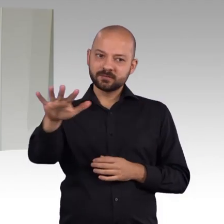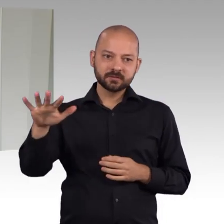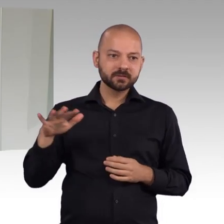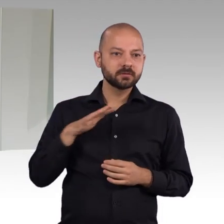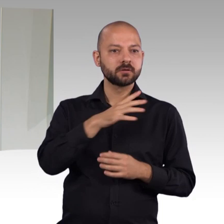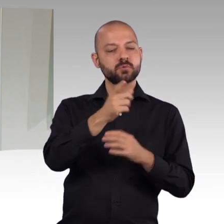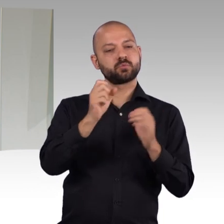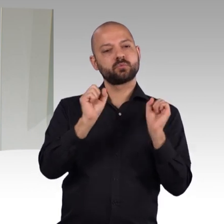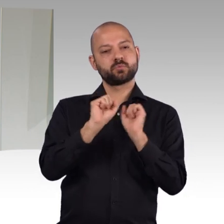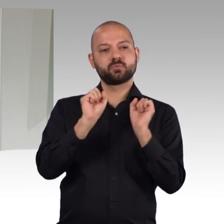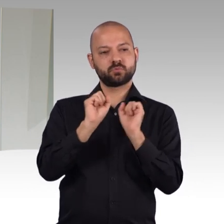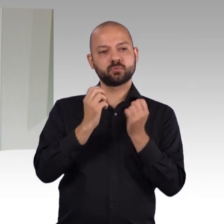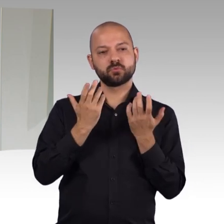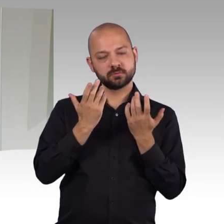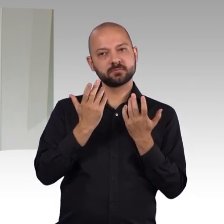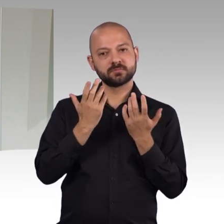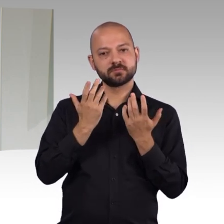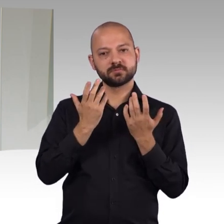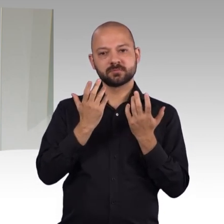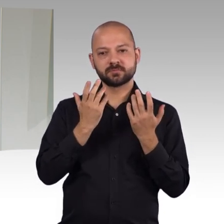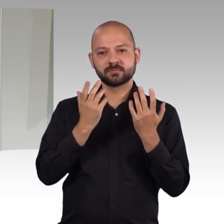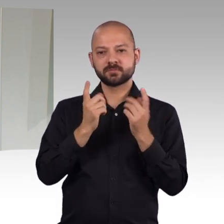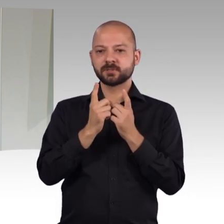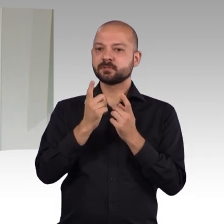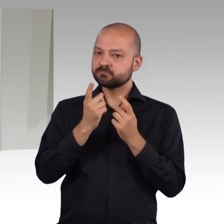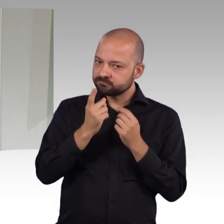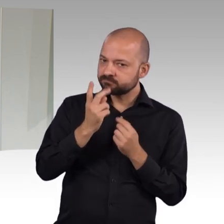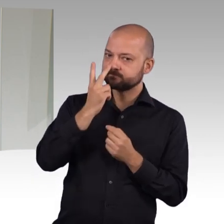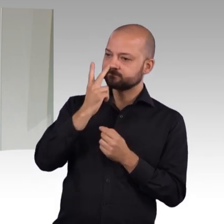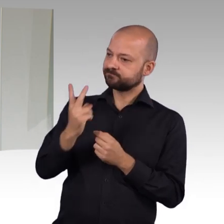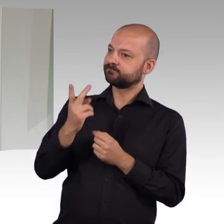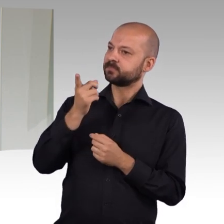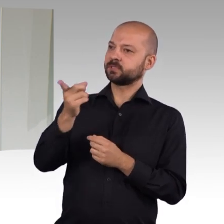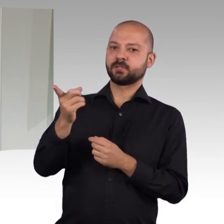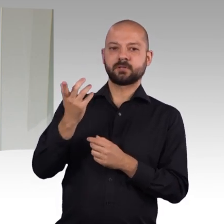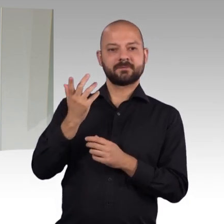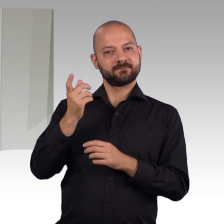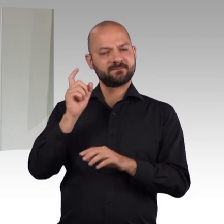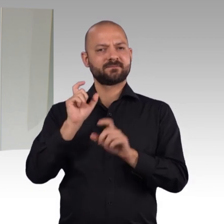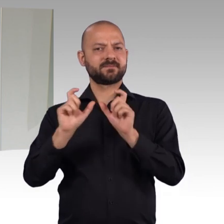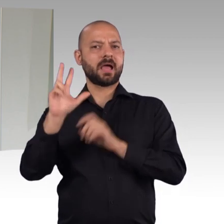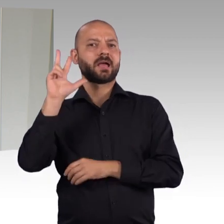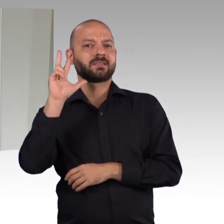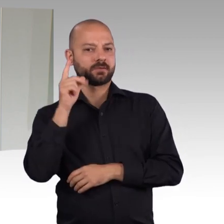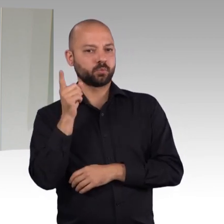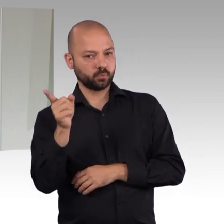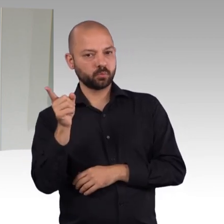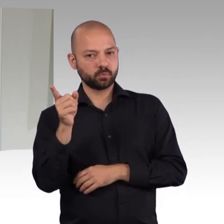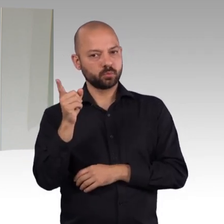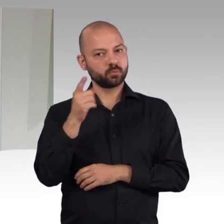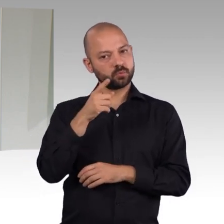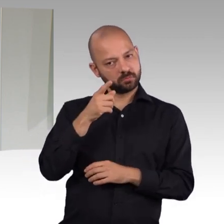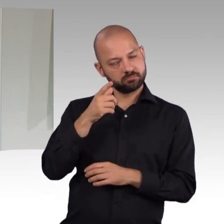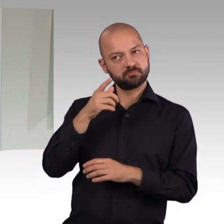Eignung für dieses Staatsamt wurde debattiert, auch heute in dieser Sitzung. Von der Rede des Kollegen der AfD wird in Erinnerung